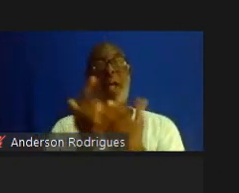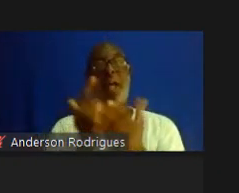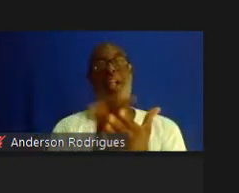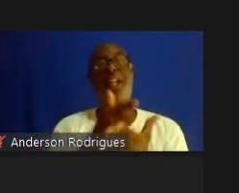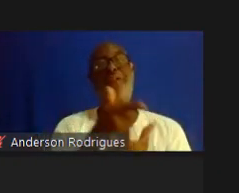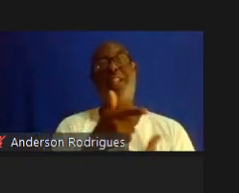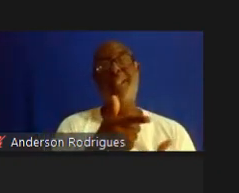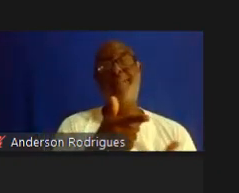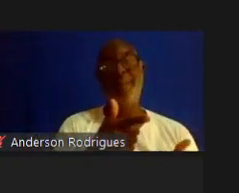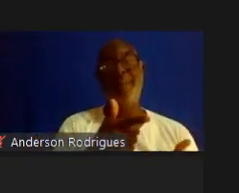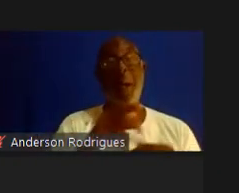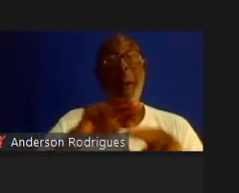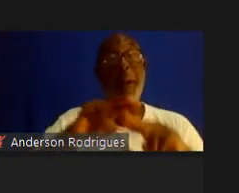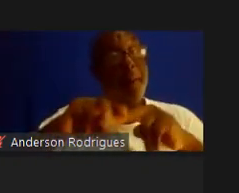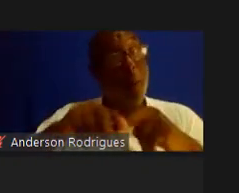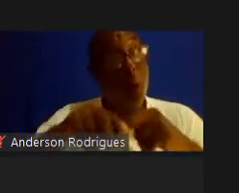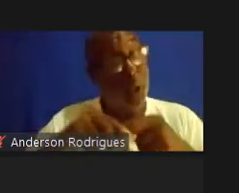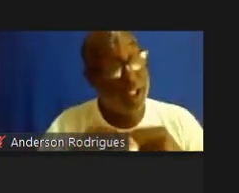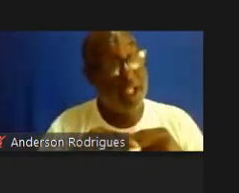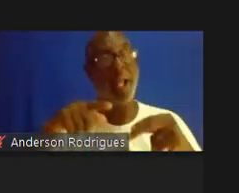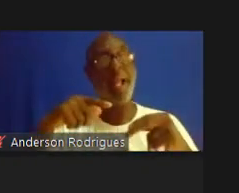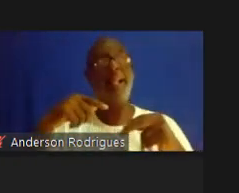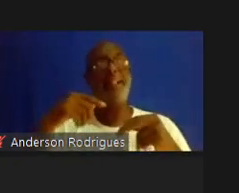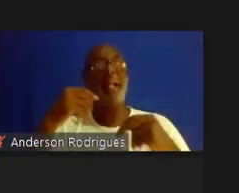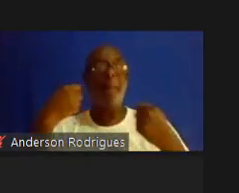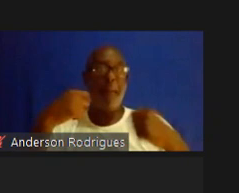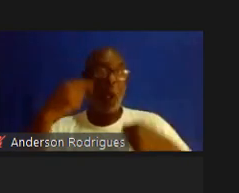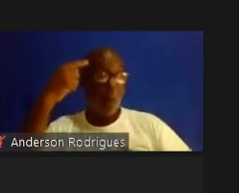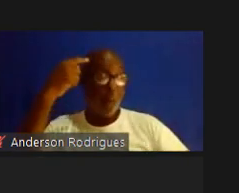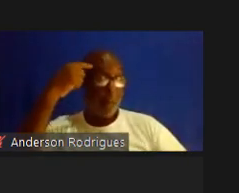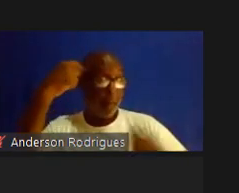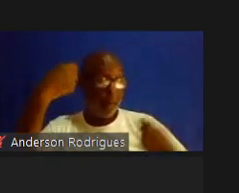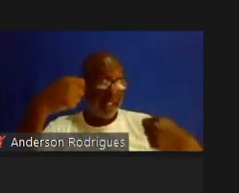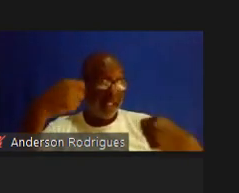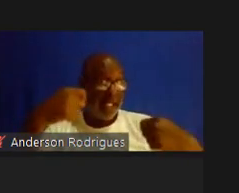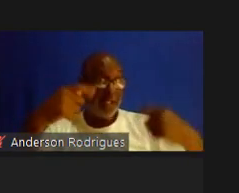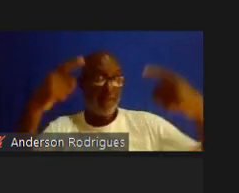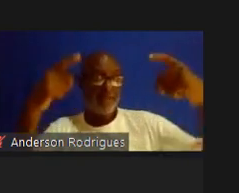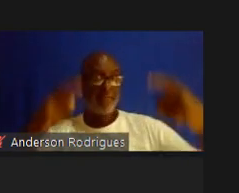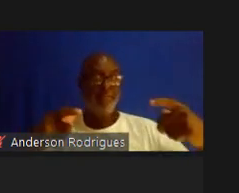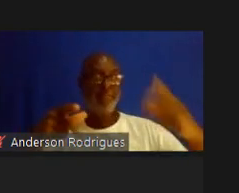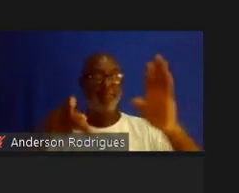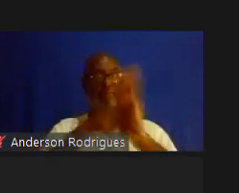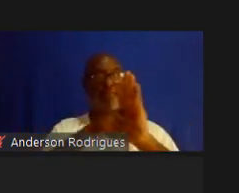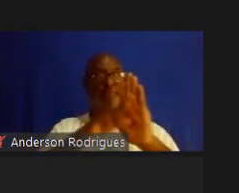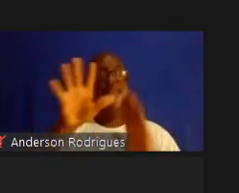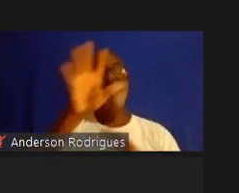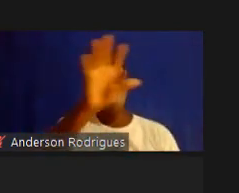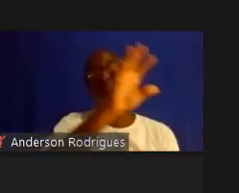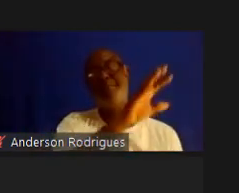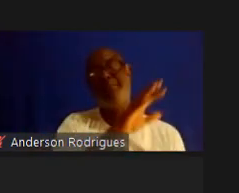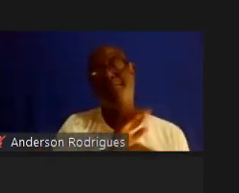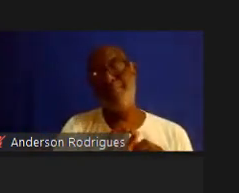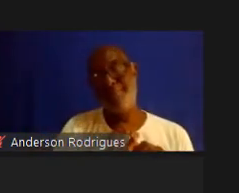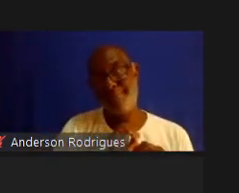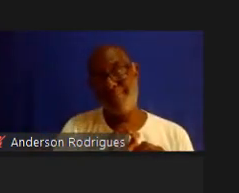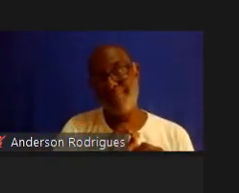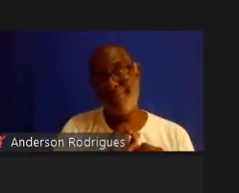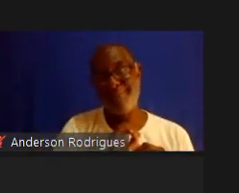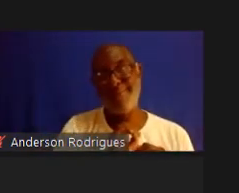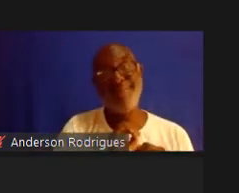diferentes para a mesma palavra? Então, como nós vamos criar um livro padronizar uma coisa